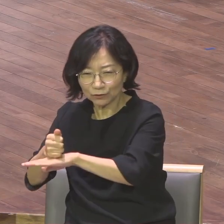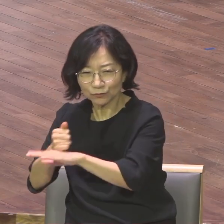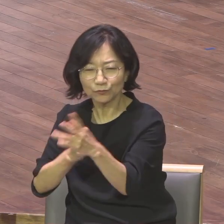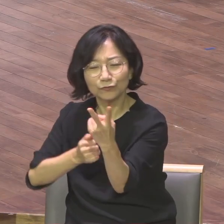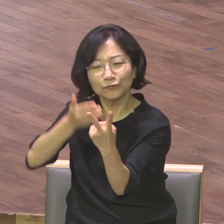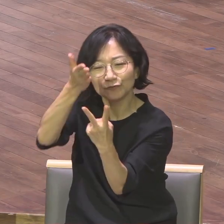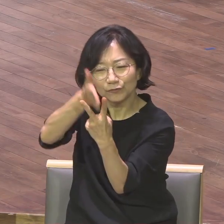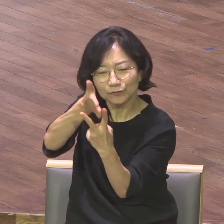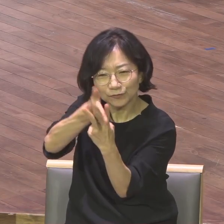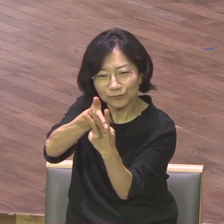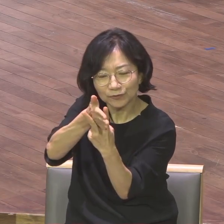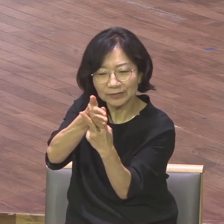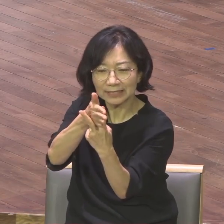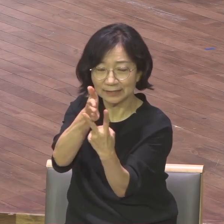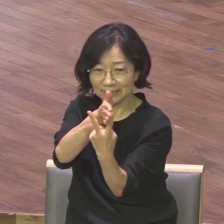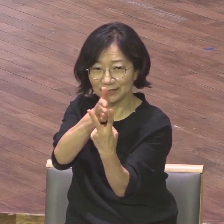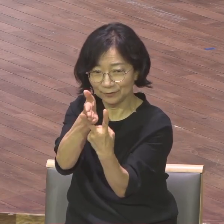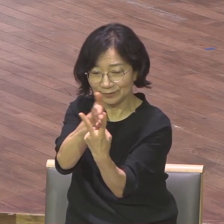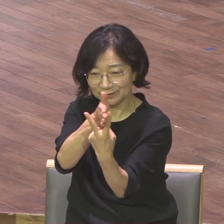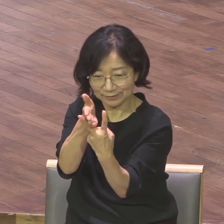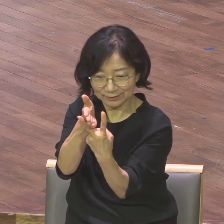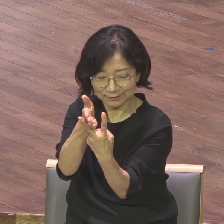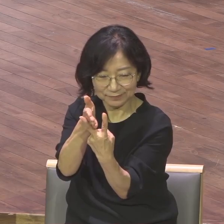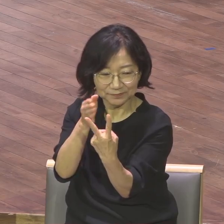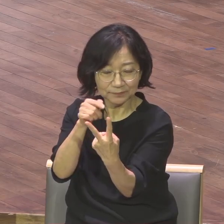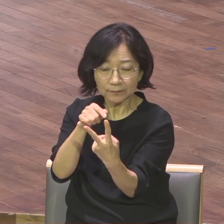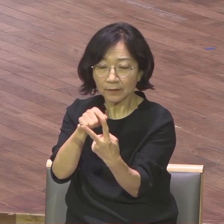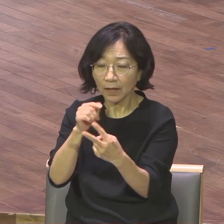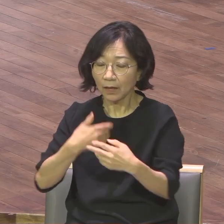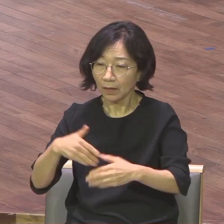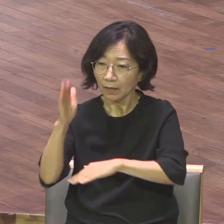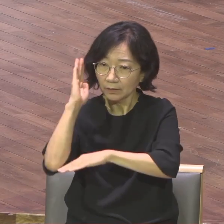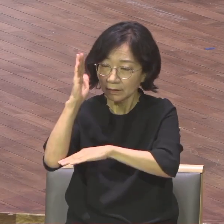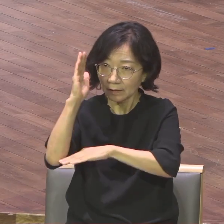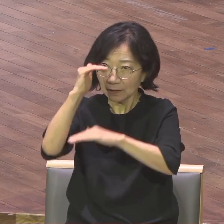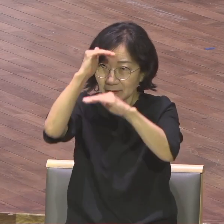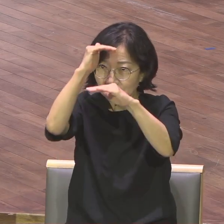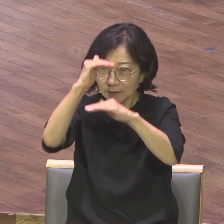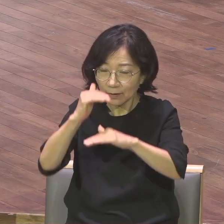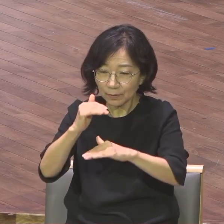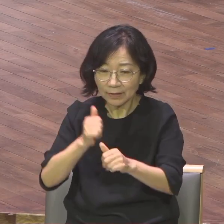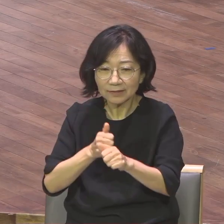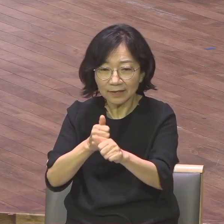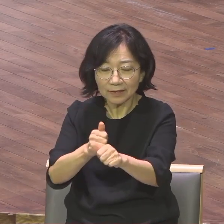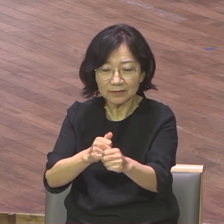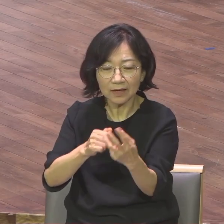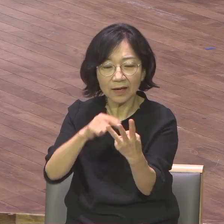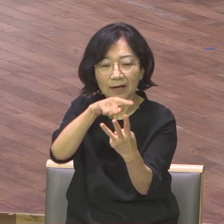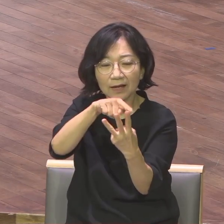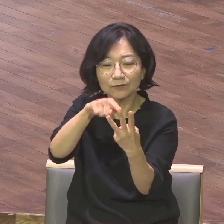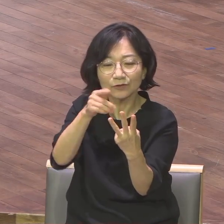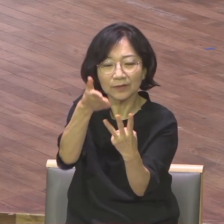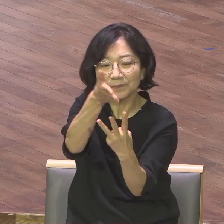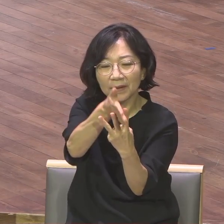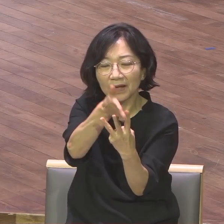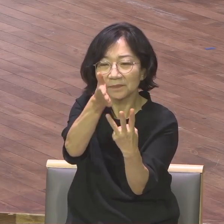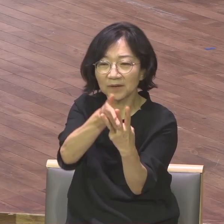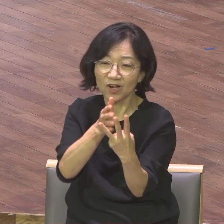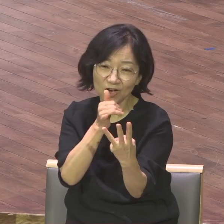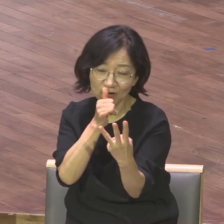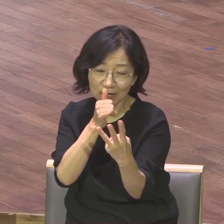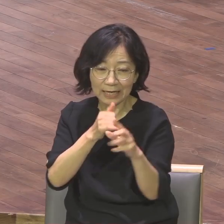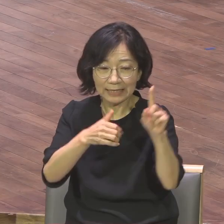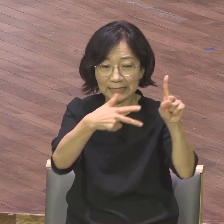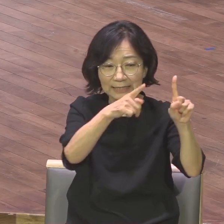부분을 나누게 되는데 또 선포된 메시지에 따라서 또 세 부분을 나누기도 합니다.